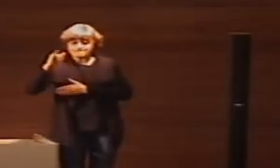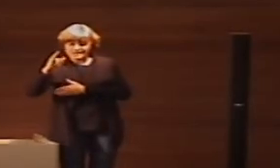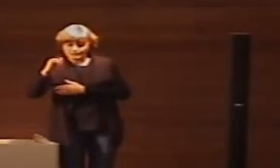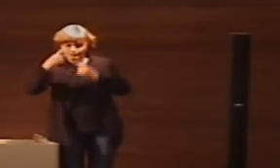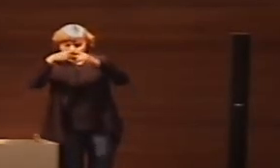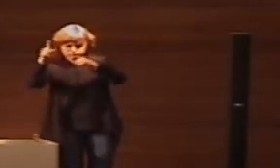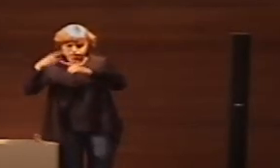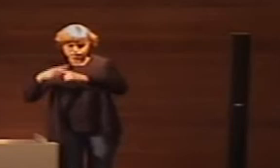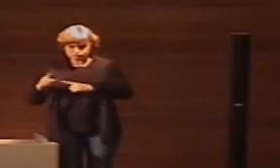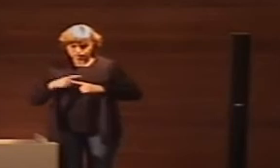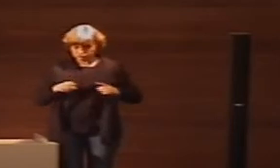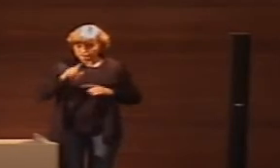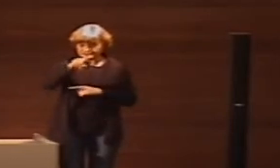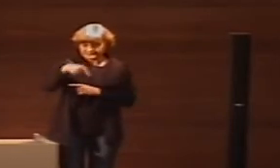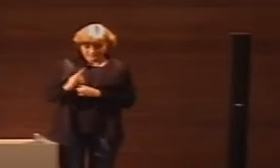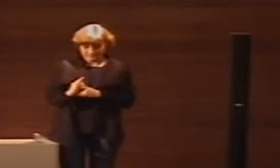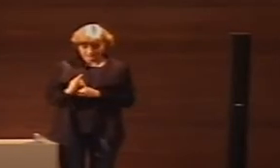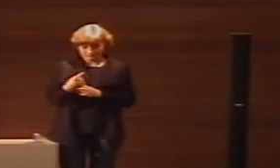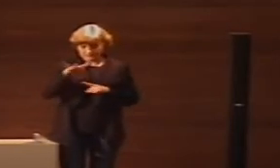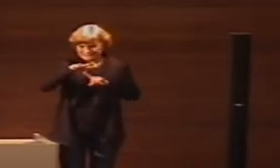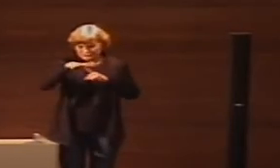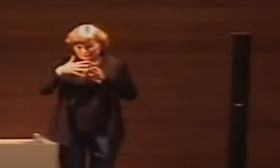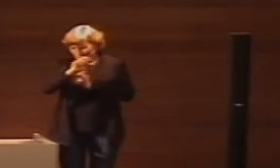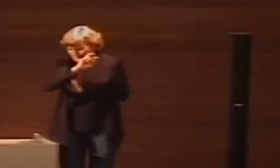Realmente hay centenares de casos diferentes.